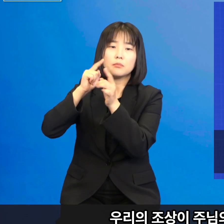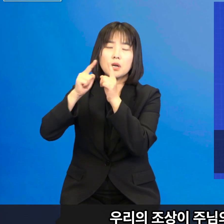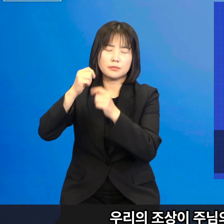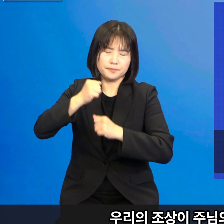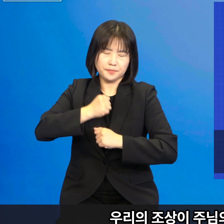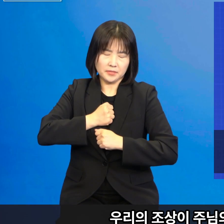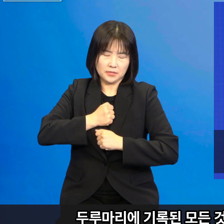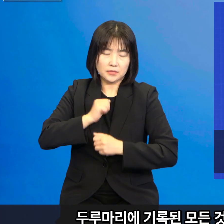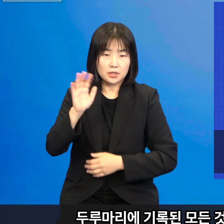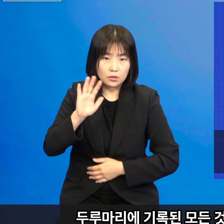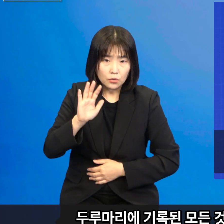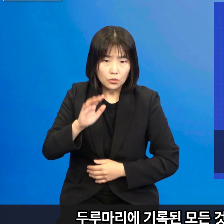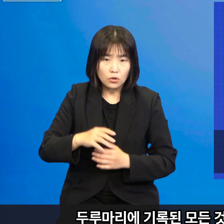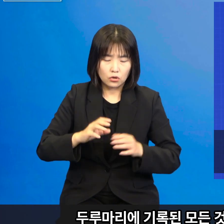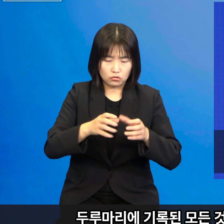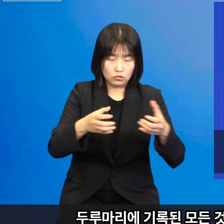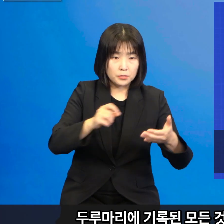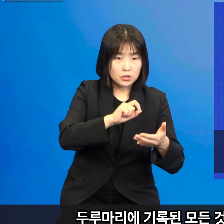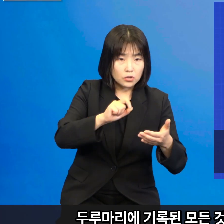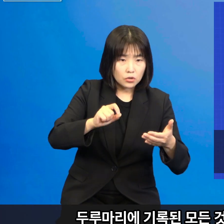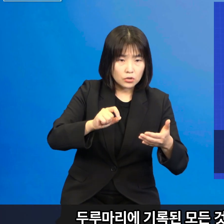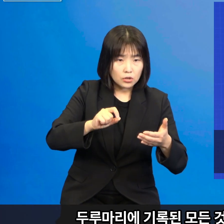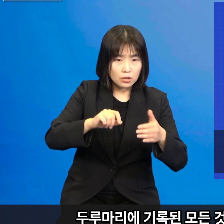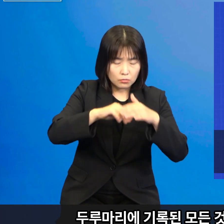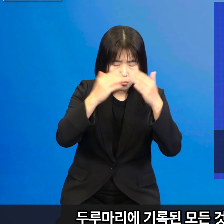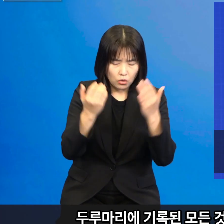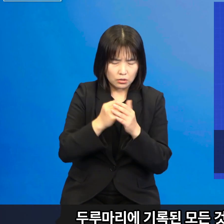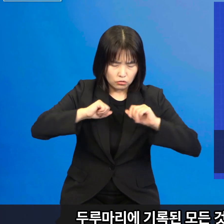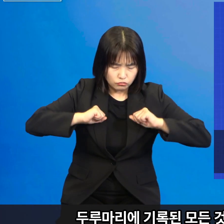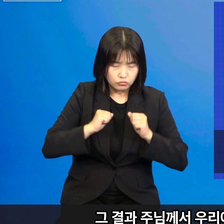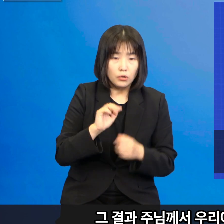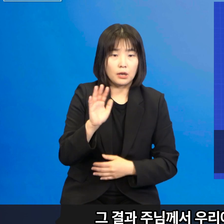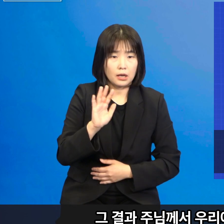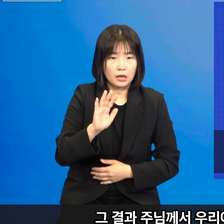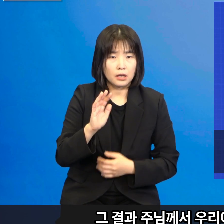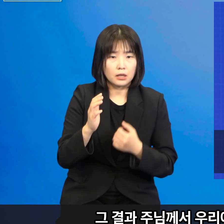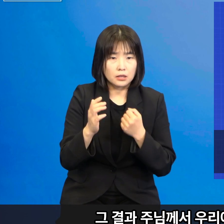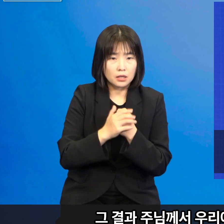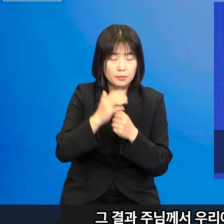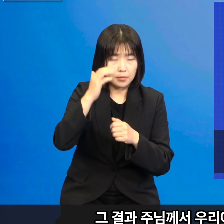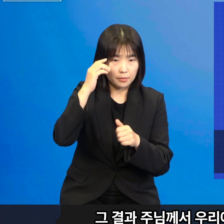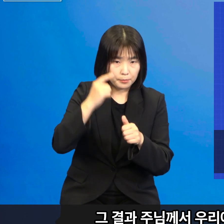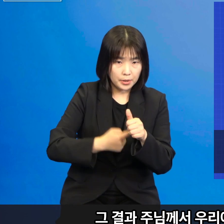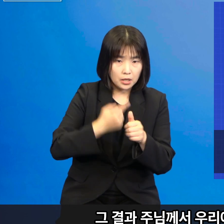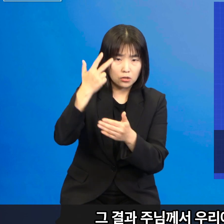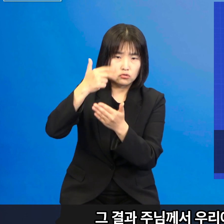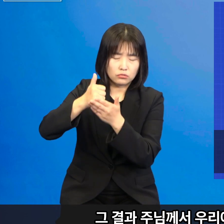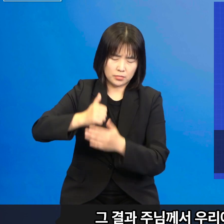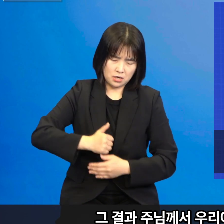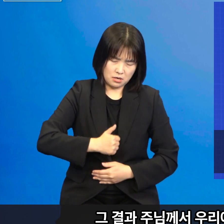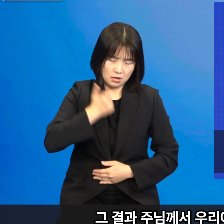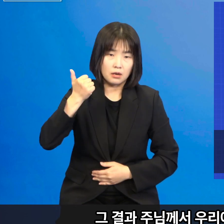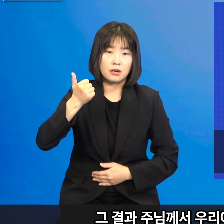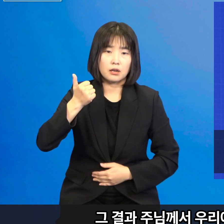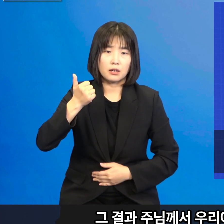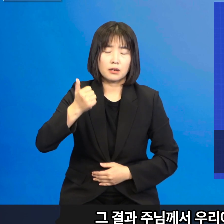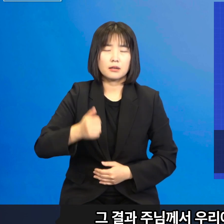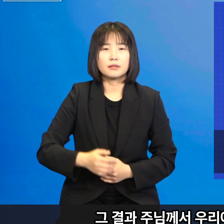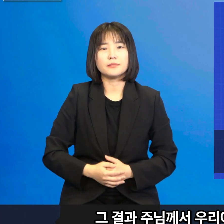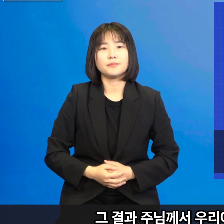지키지 않고 두루마리에 기록된 모든 것을 지켜 따르지 않았으므로 그 결과 주님께서 우리에게 쏟으신 진노가